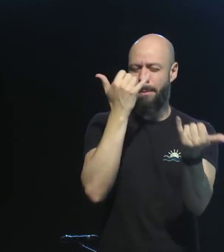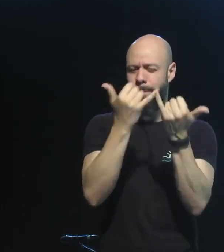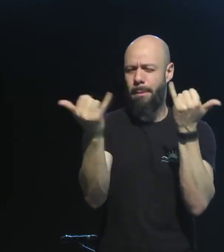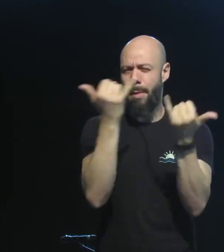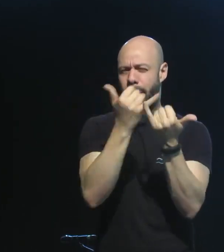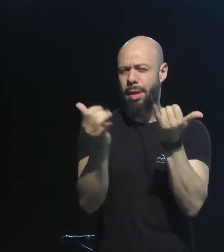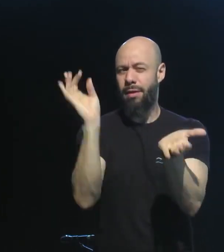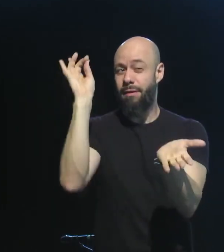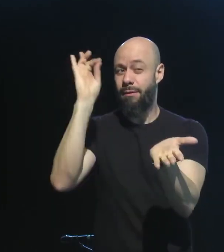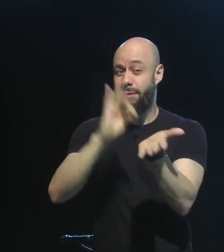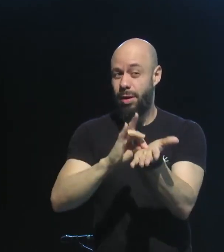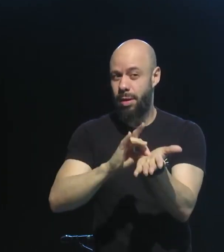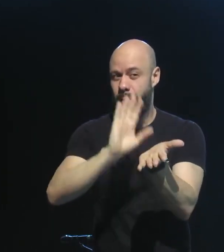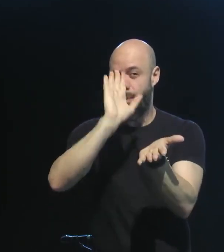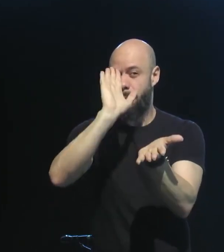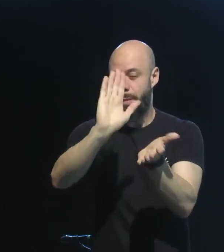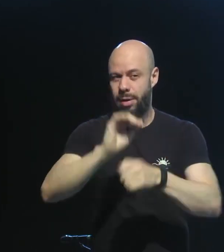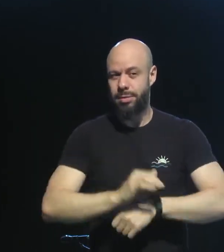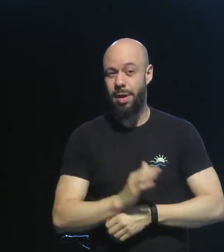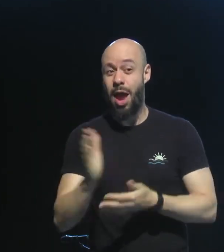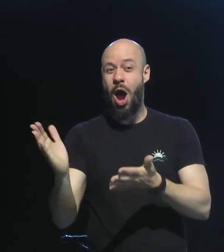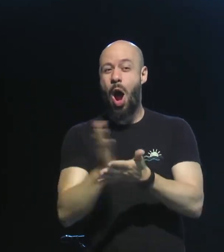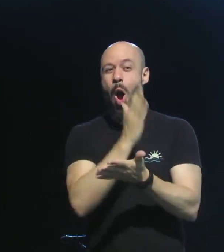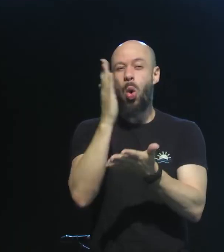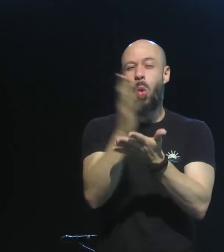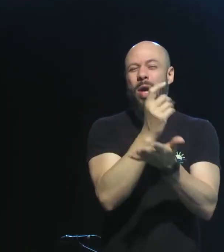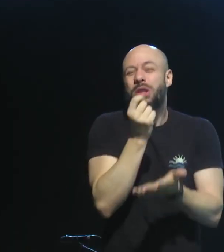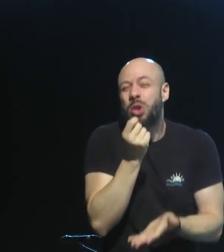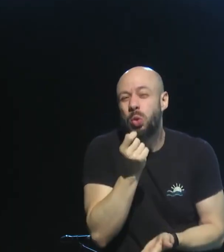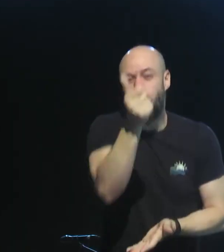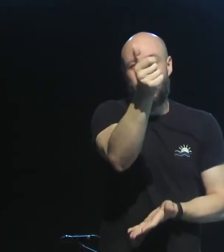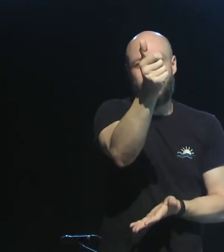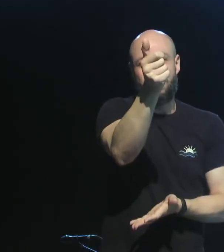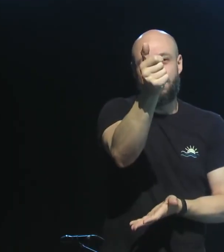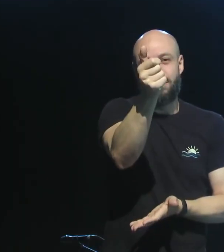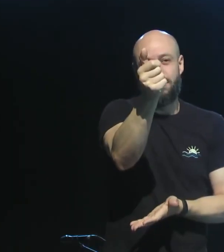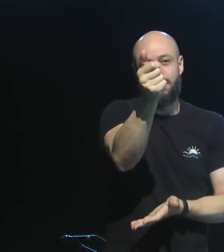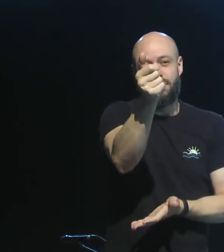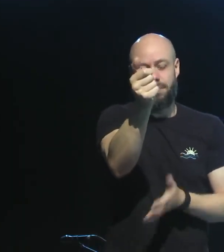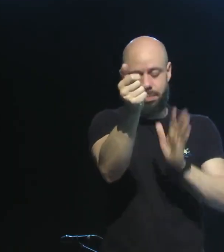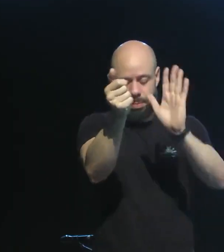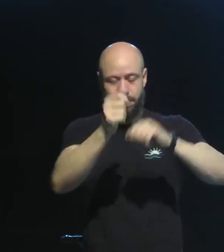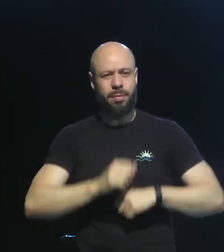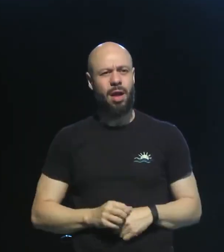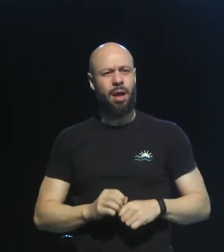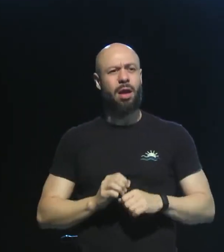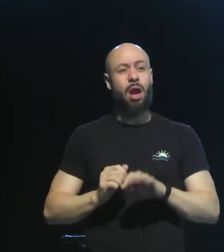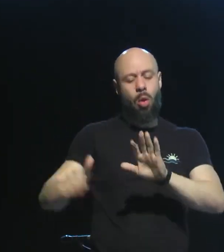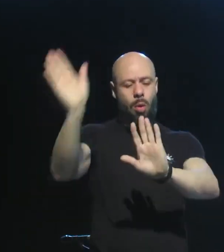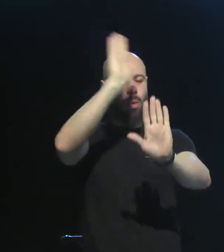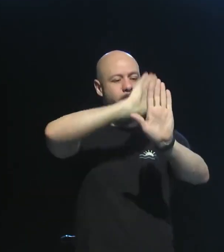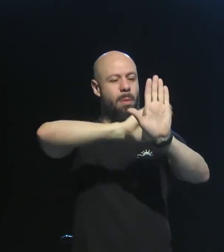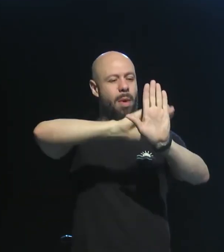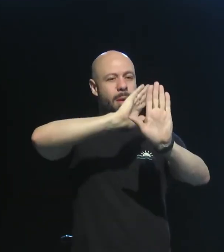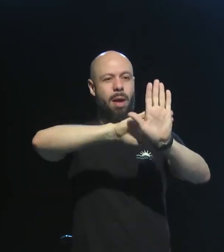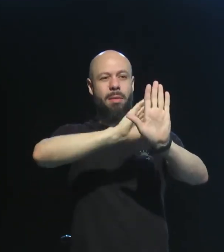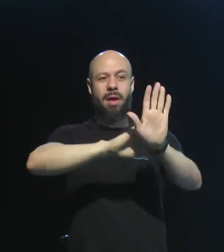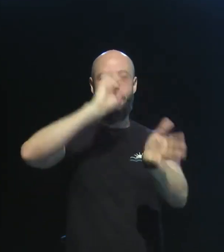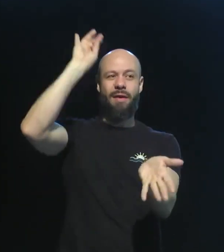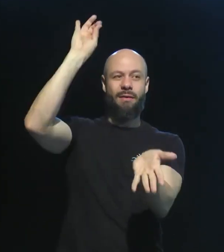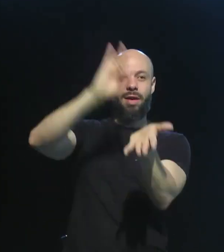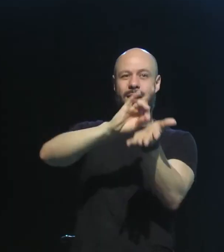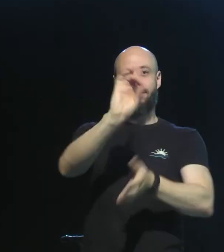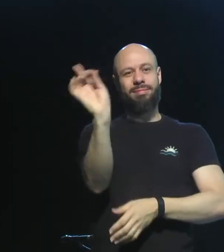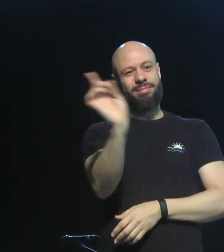ser verdadeiras. Algumas quase são verdades. Mas no fundo, não são